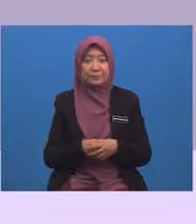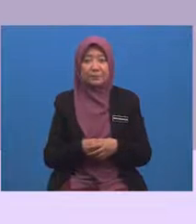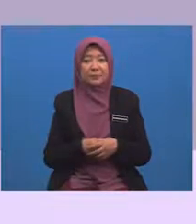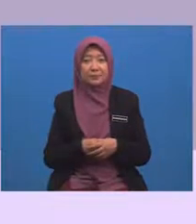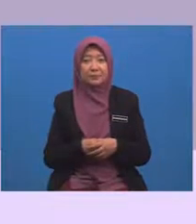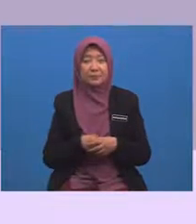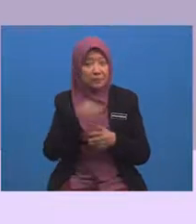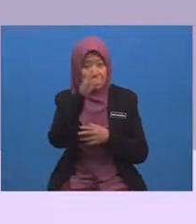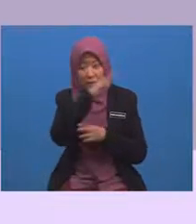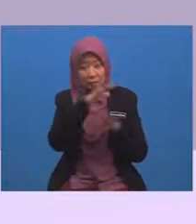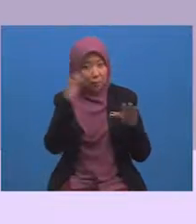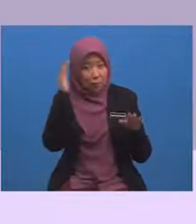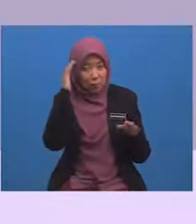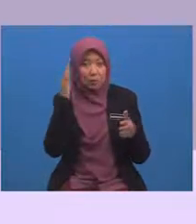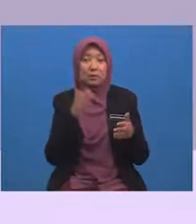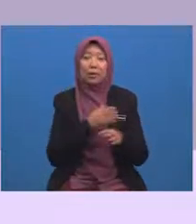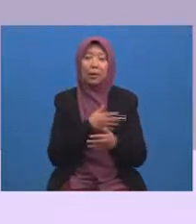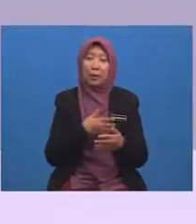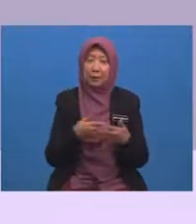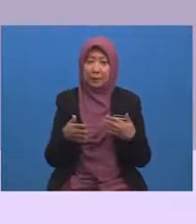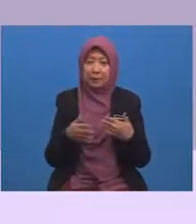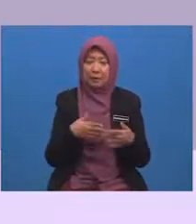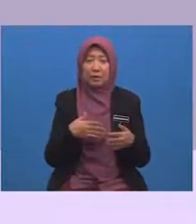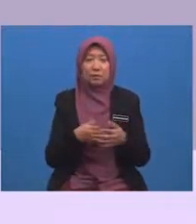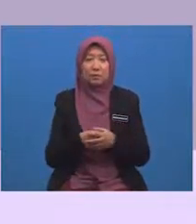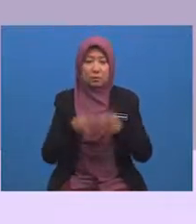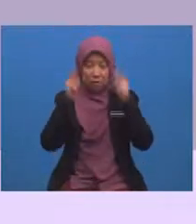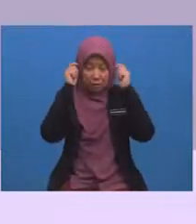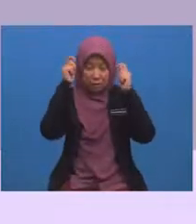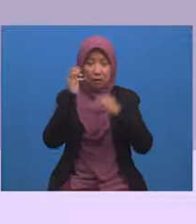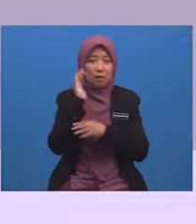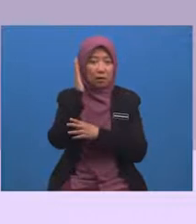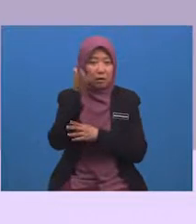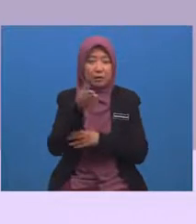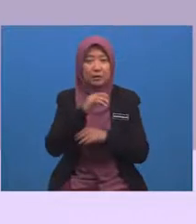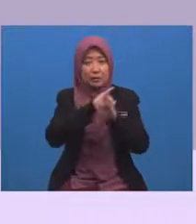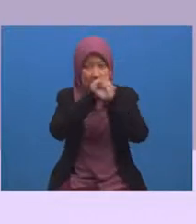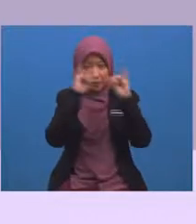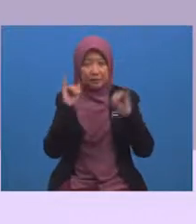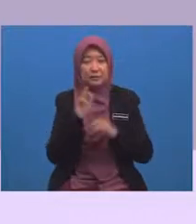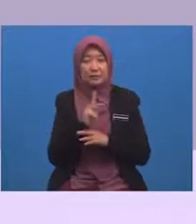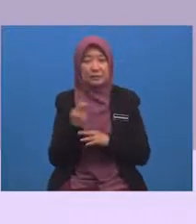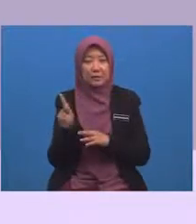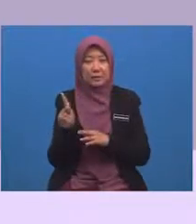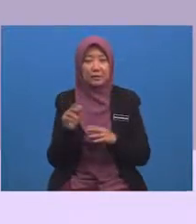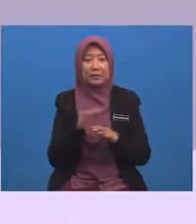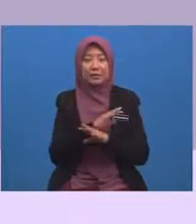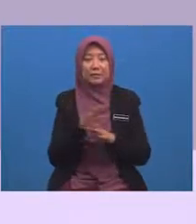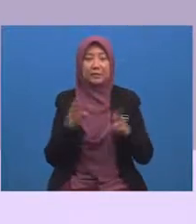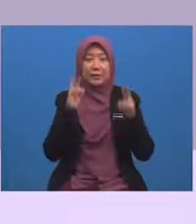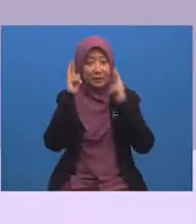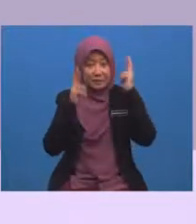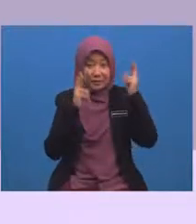Tidak tahu. Tidak mengapa. Ustazah akan terangkan. Murid-murid jangan risau ya.